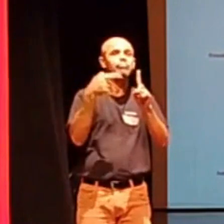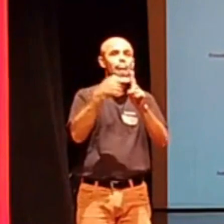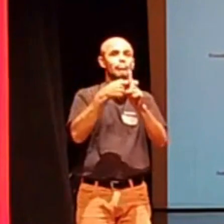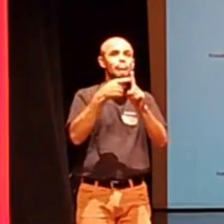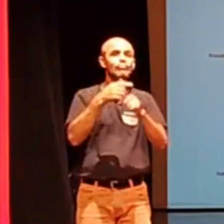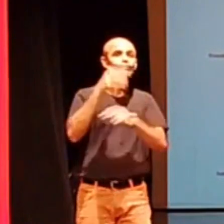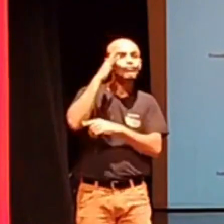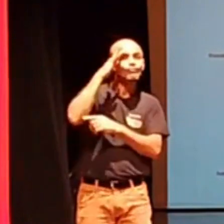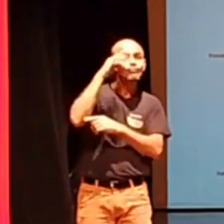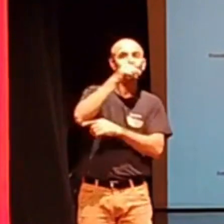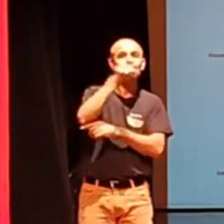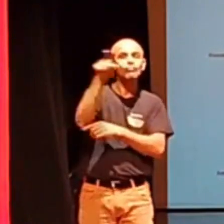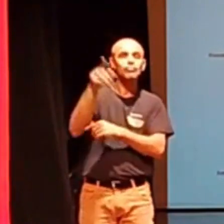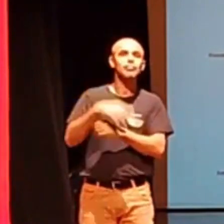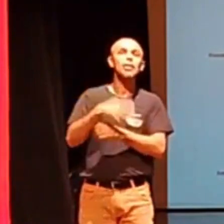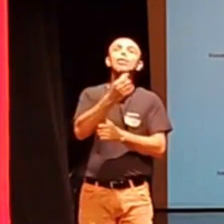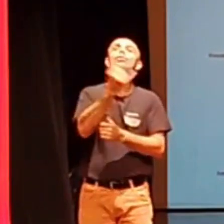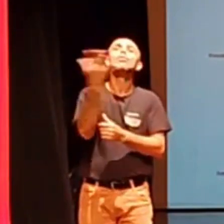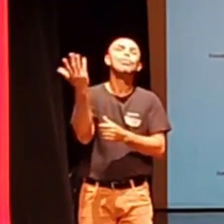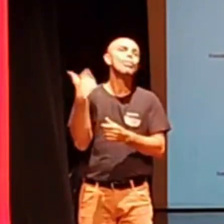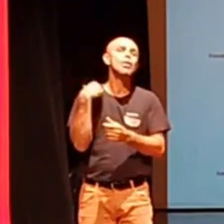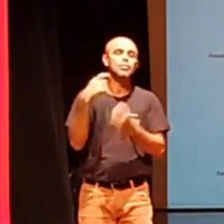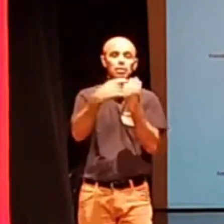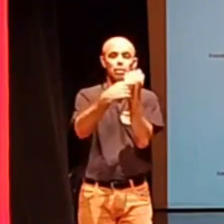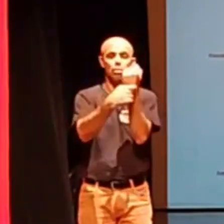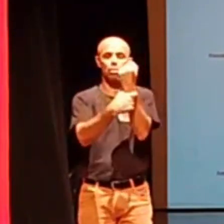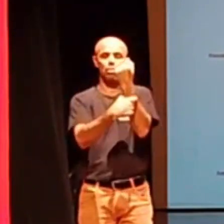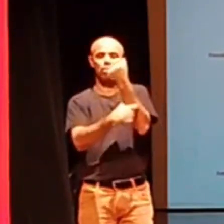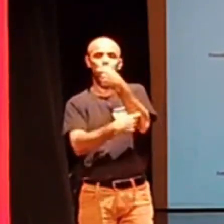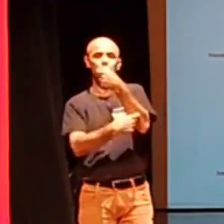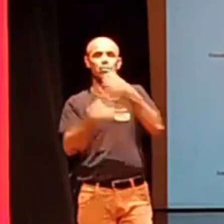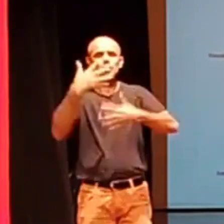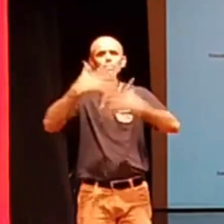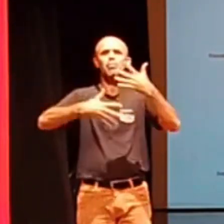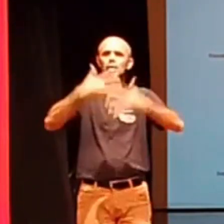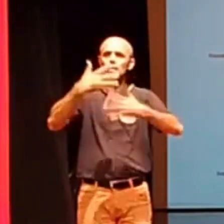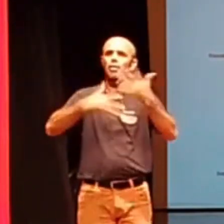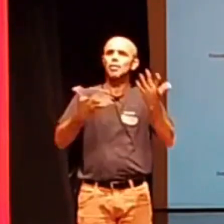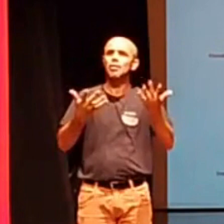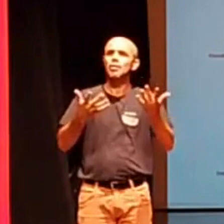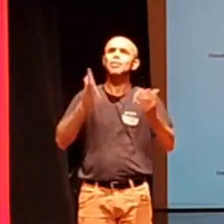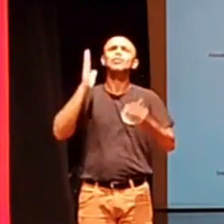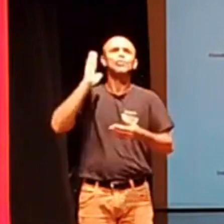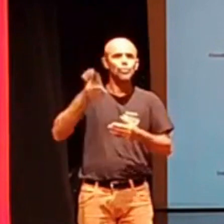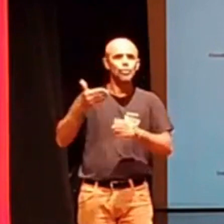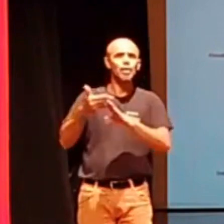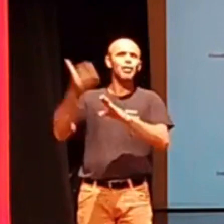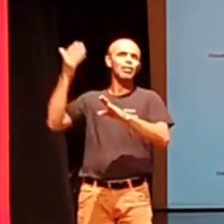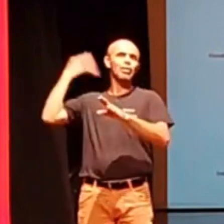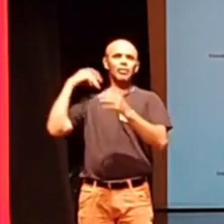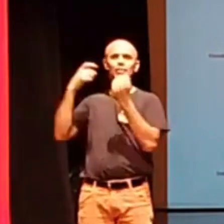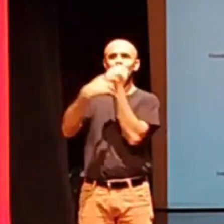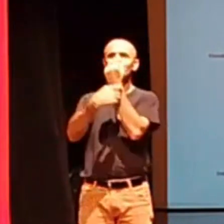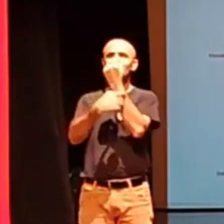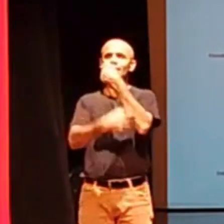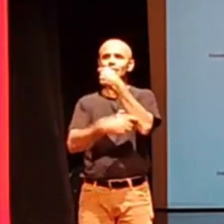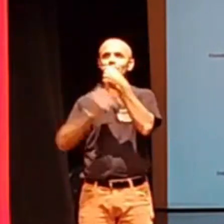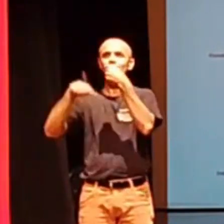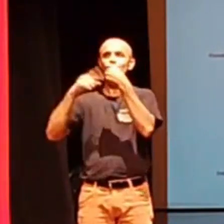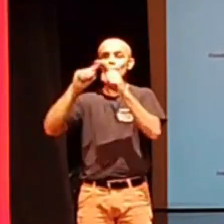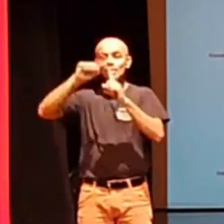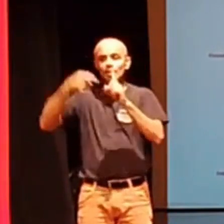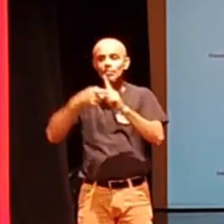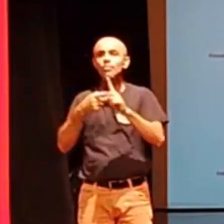Pensem em cada um de vocês. Quanto será que essa escoliose, que já vem com essa mulher de um corpo de uma vida, impacta durante